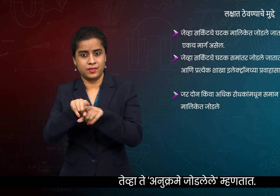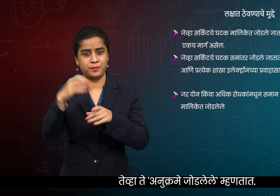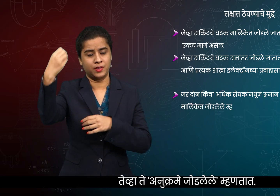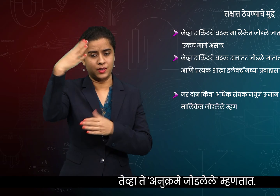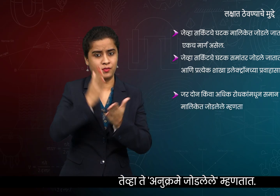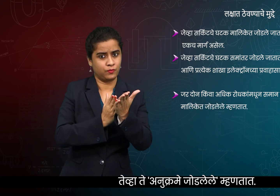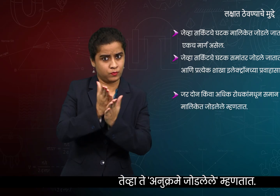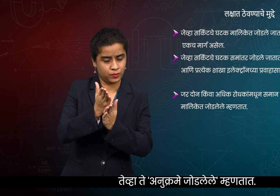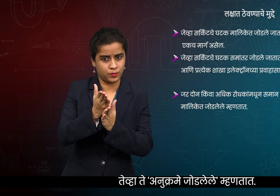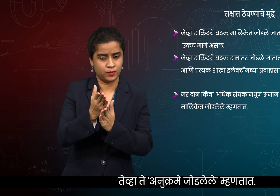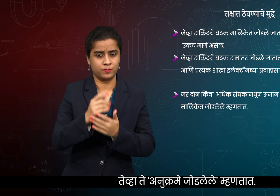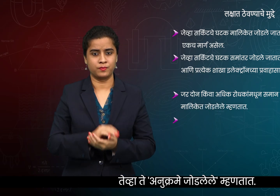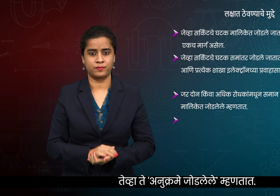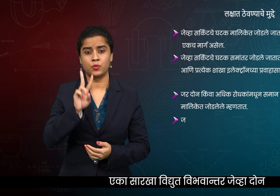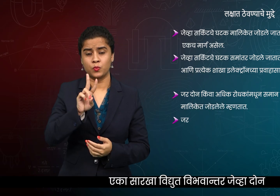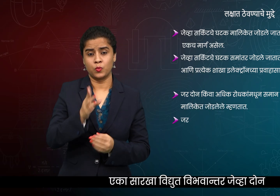जोडलेले म्हणतात.